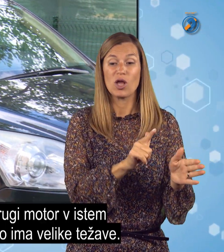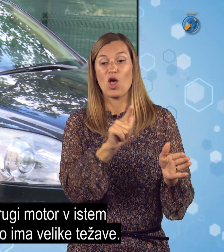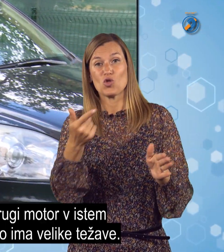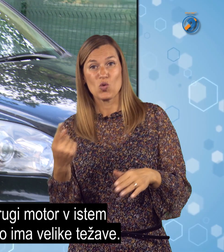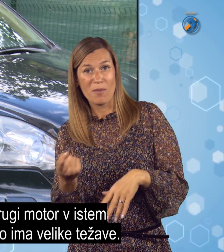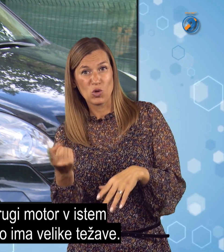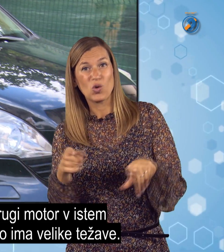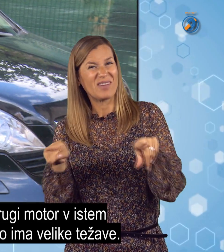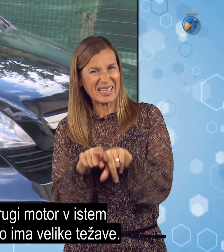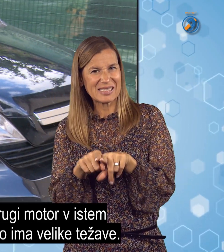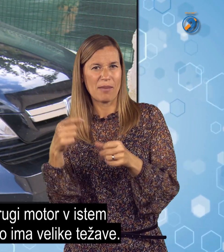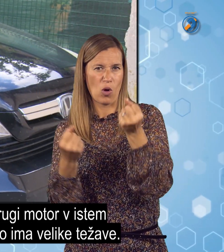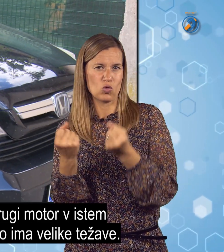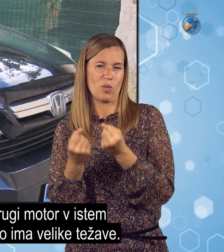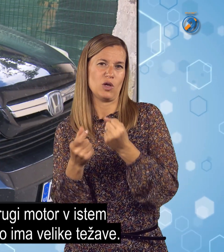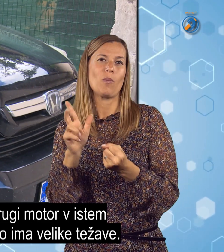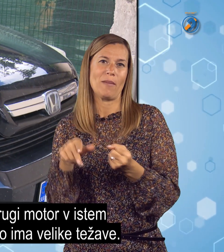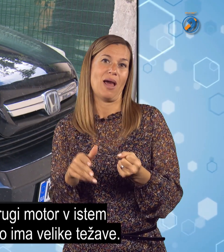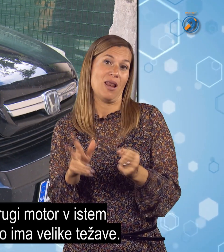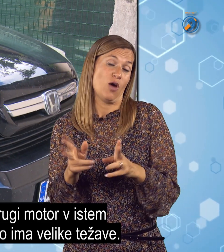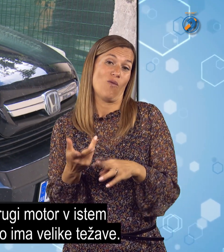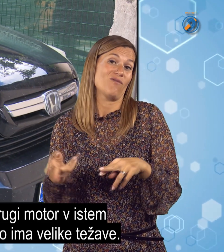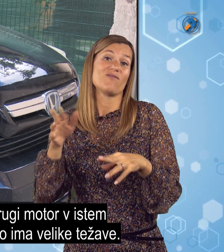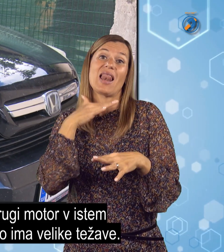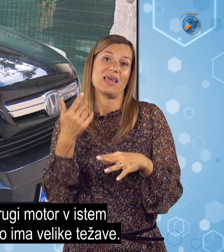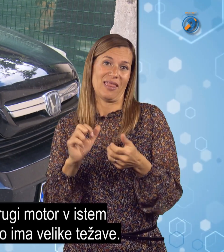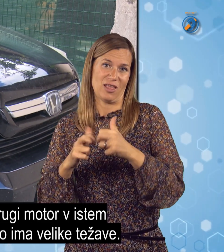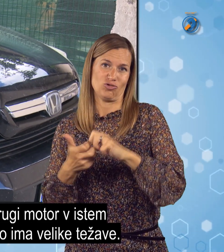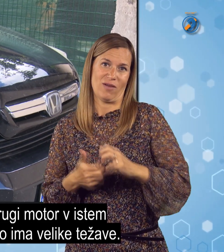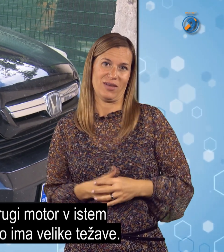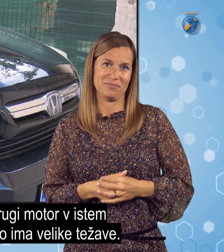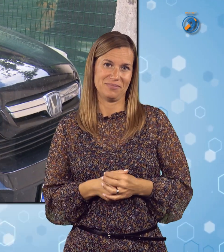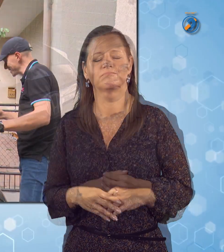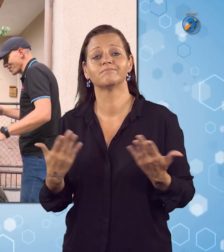drugi strani drugi motor istem avtomobilu ima pa lahko velike težave.